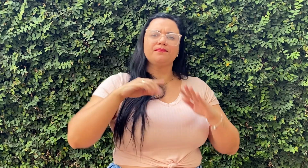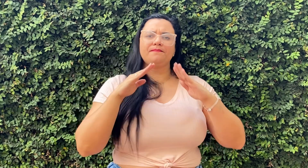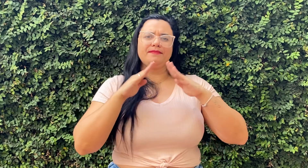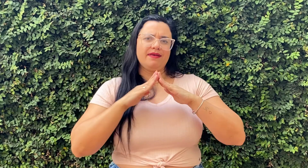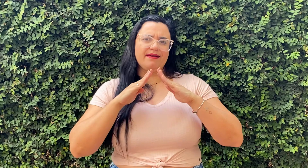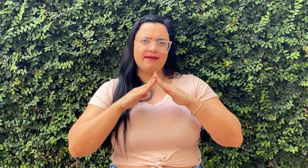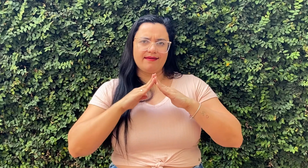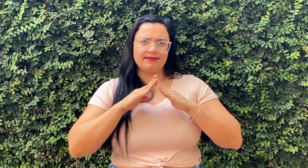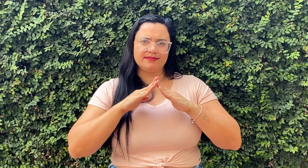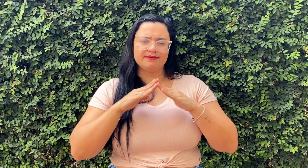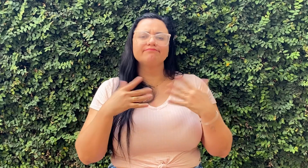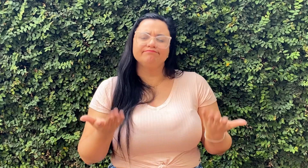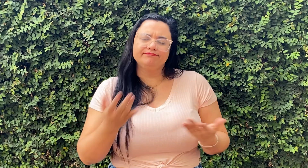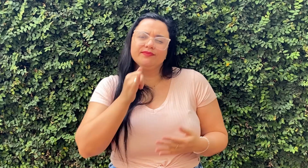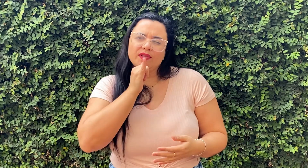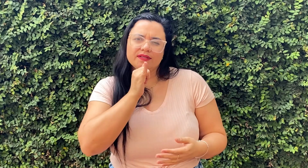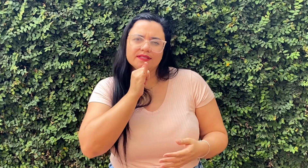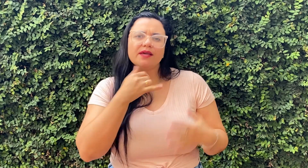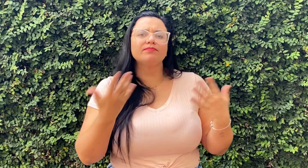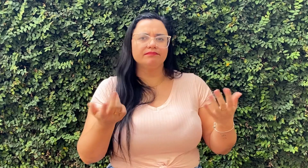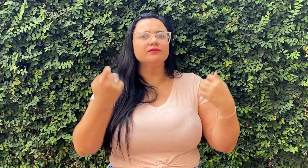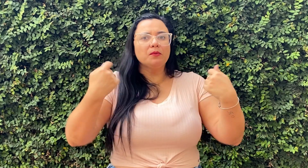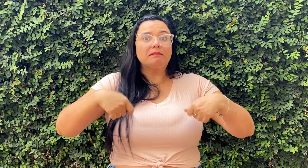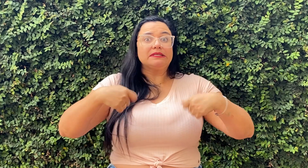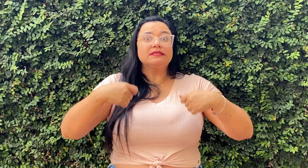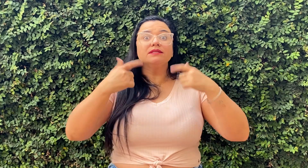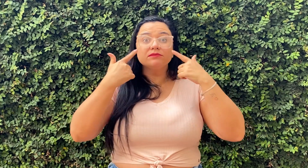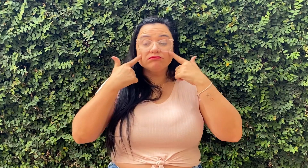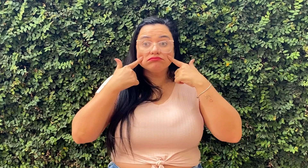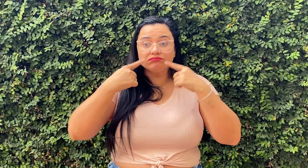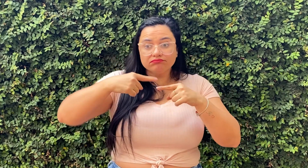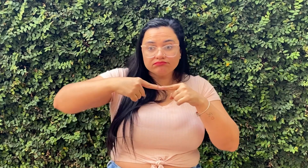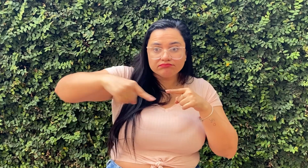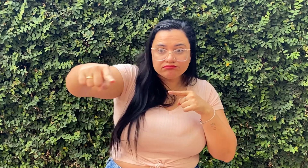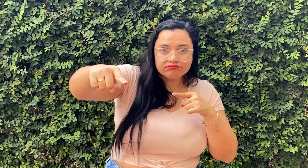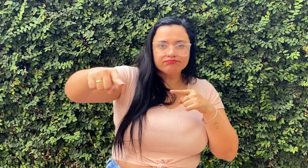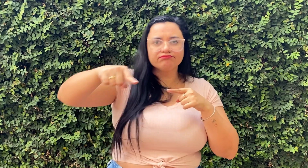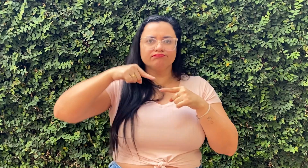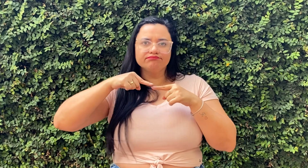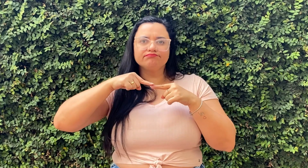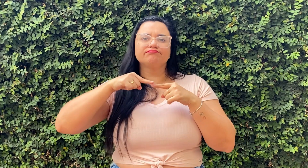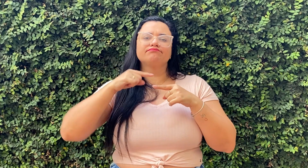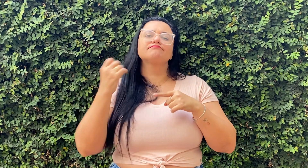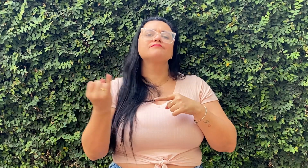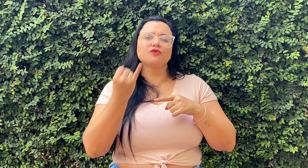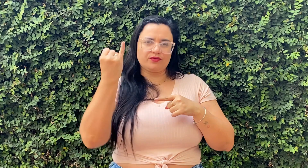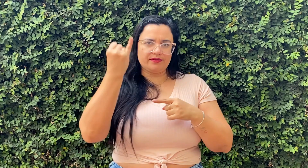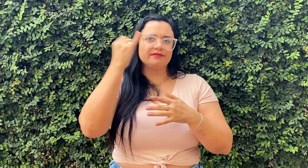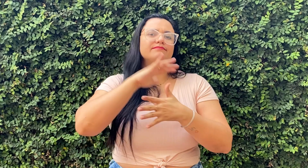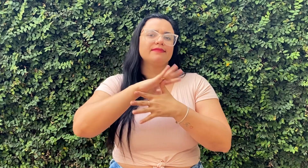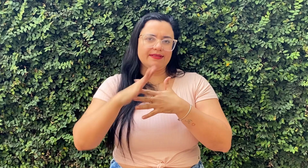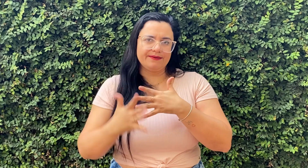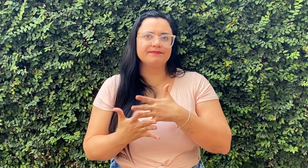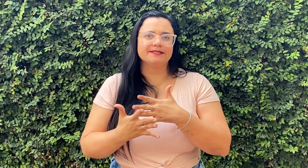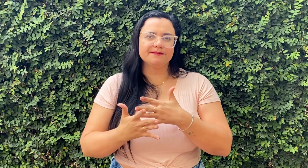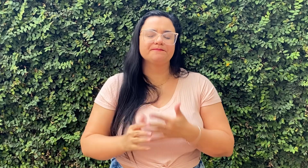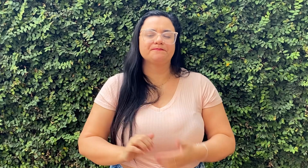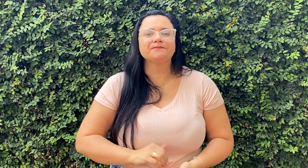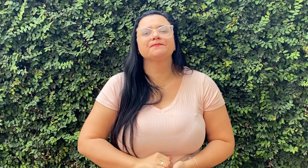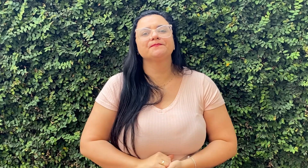Eu voltei para casa. Então, você precisa estar atento às direções do seu discurso na